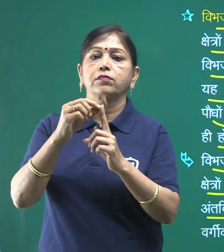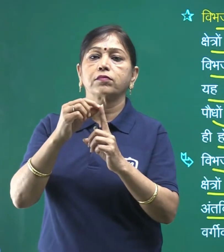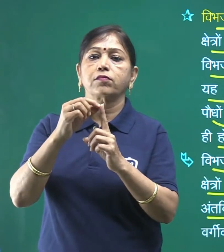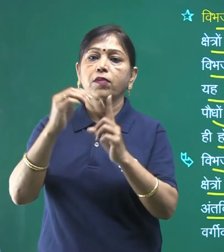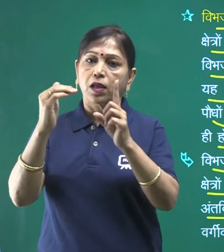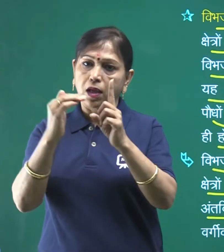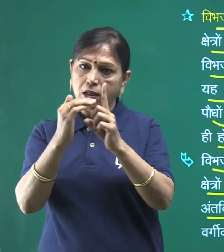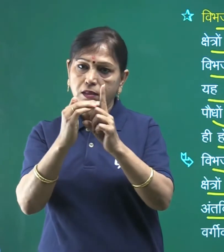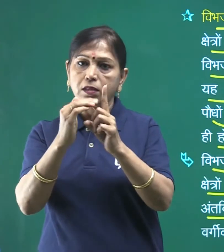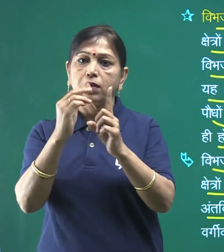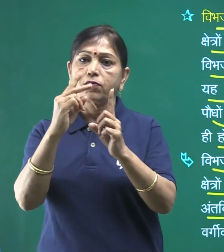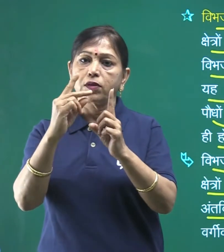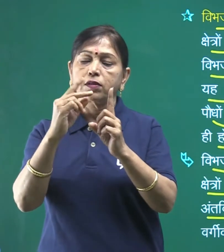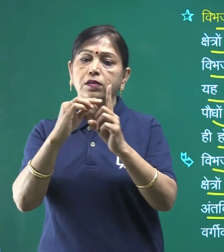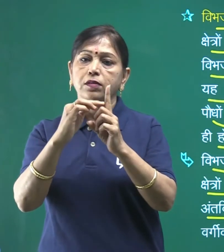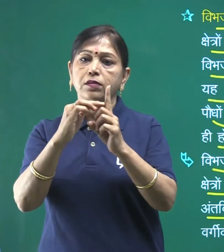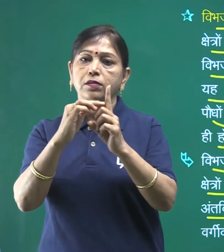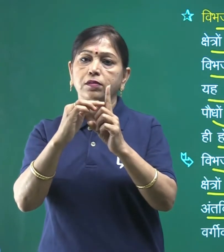अंतर्विष्ट